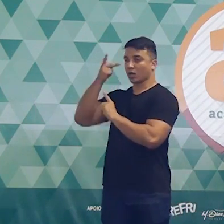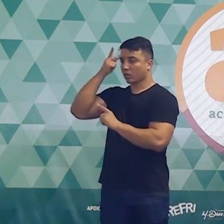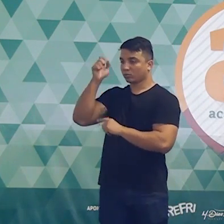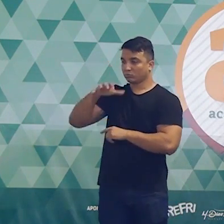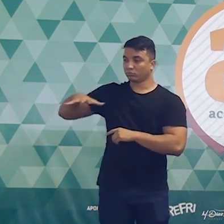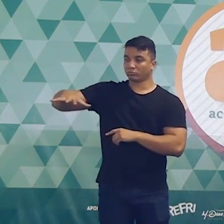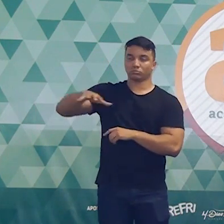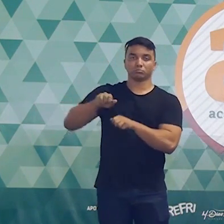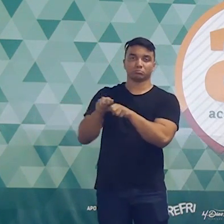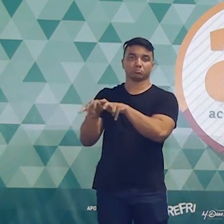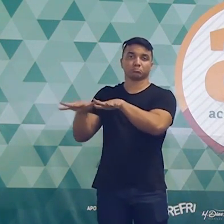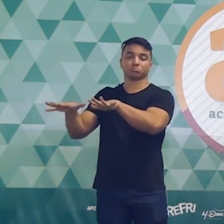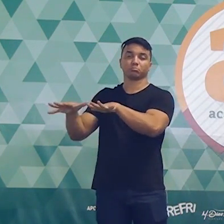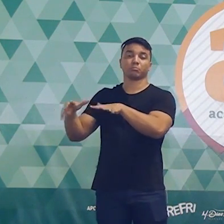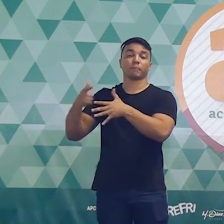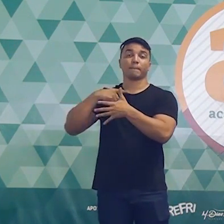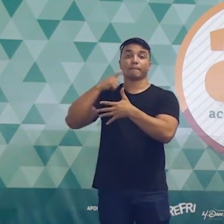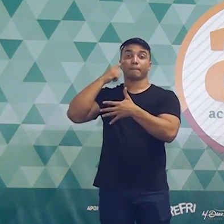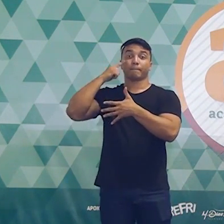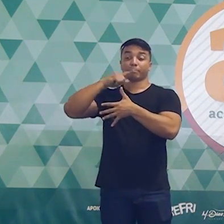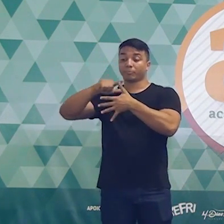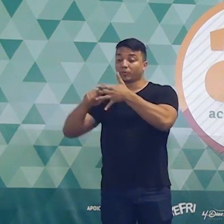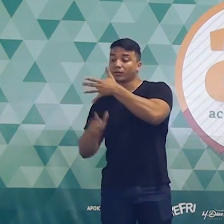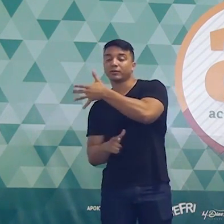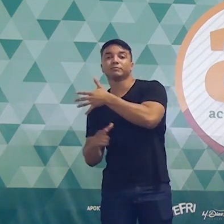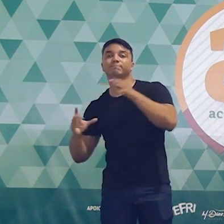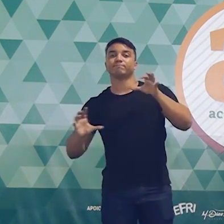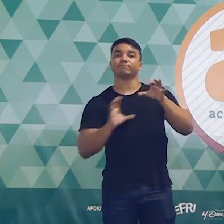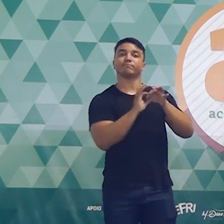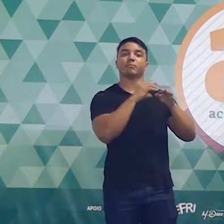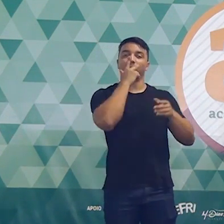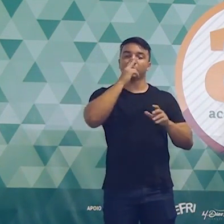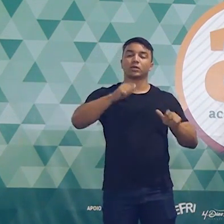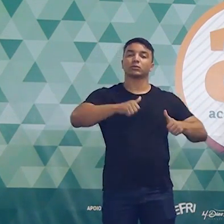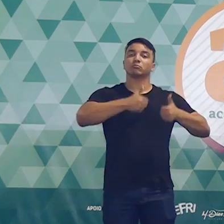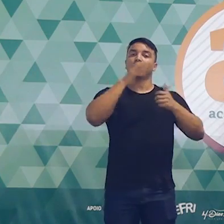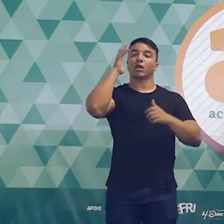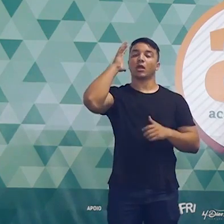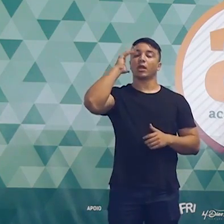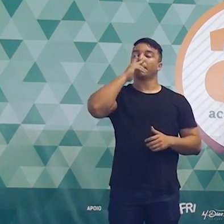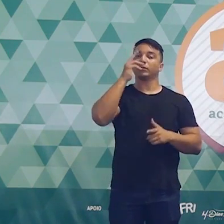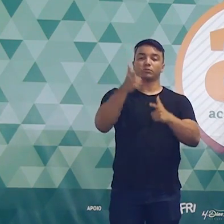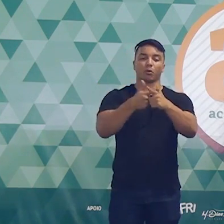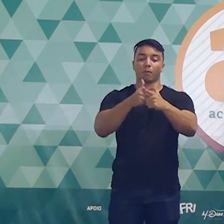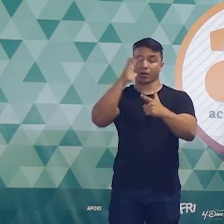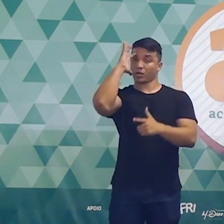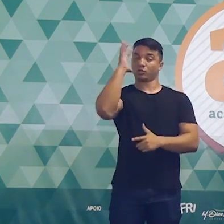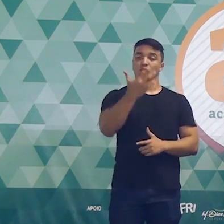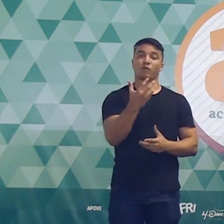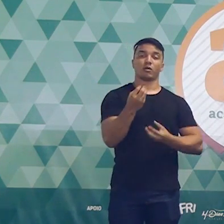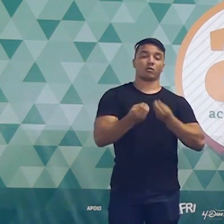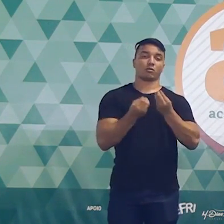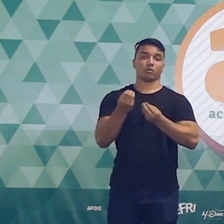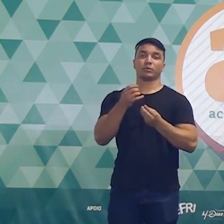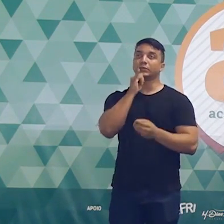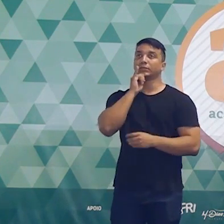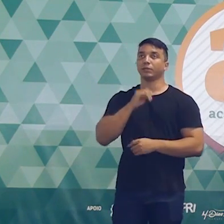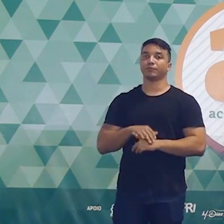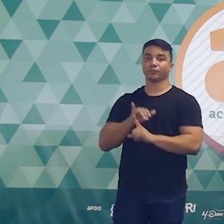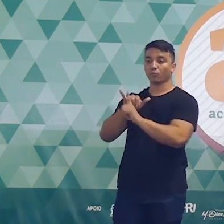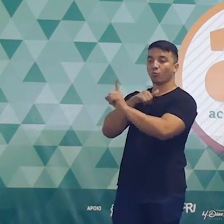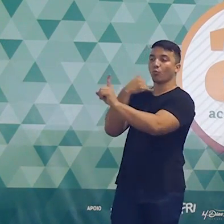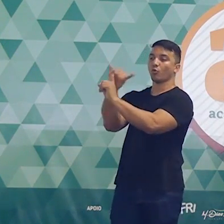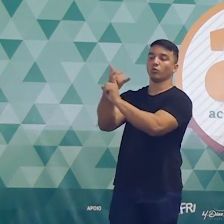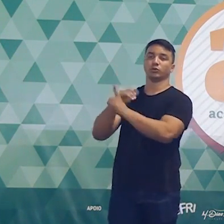diversas ramificações, para resolver ou minimizar esse conflito. Então, de repente, o tema envolve bullying,